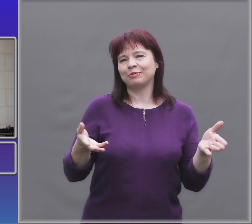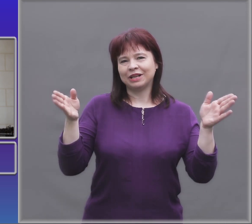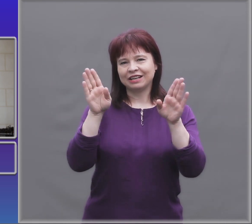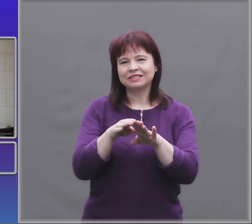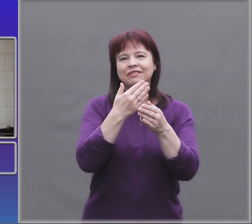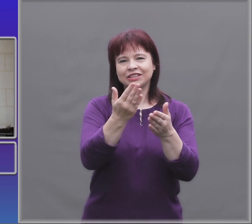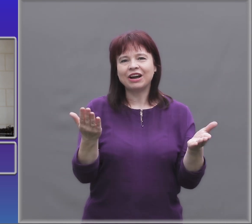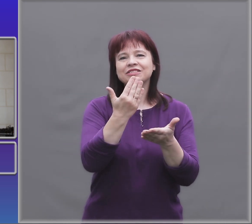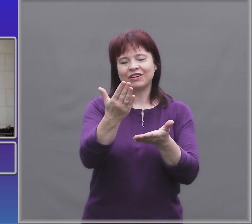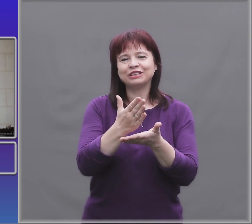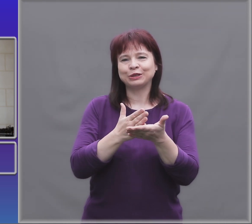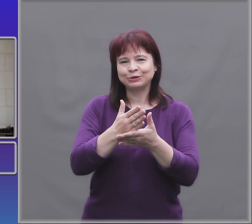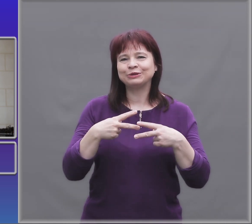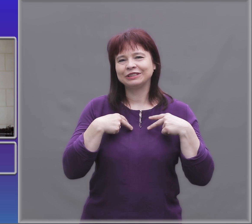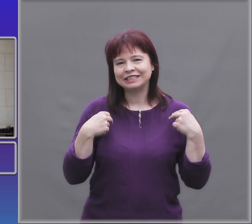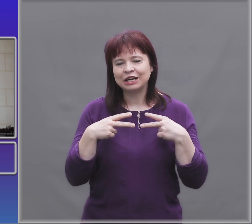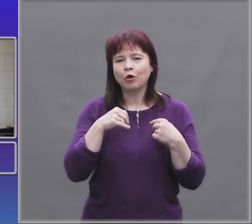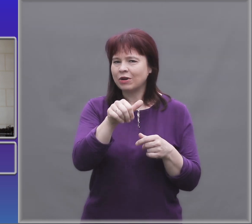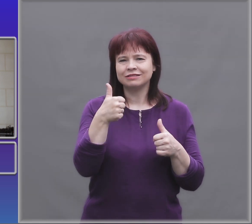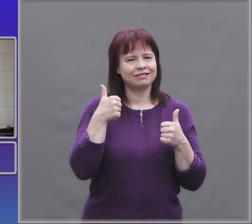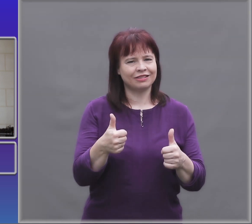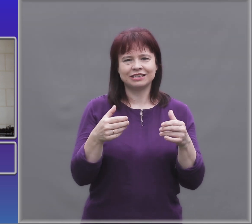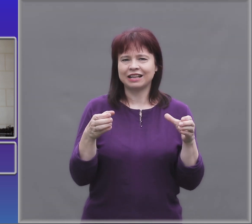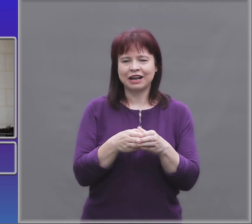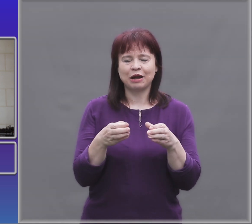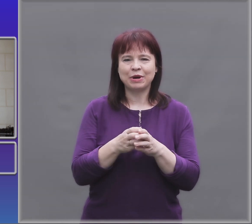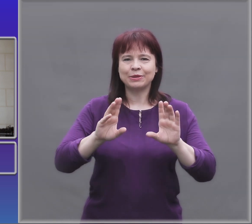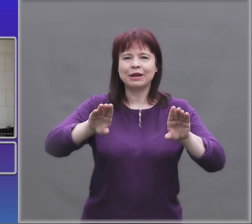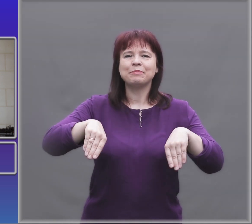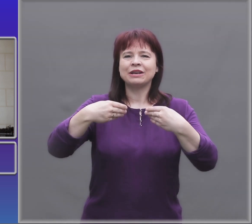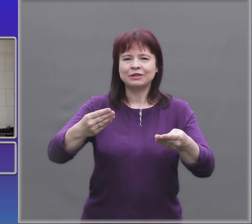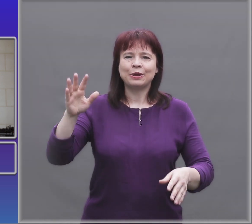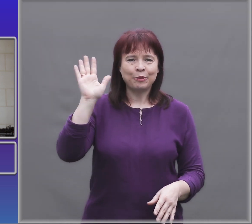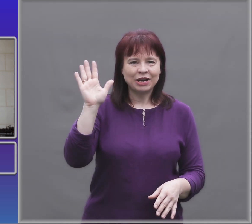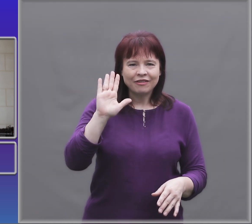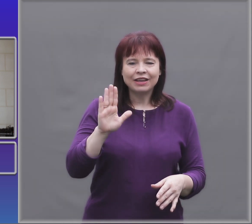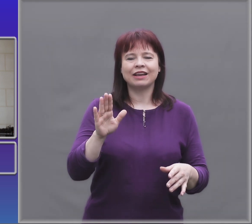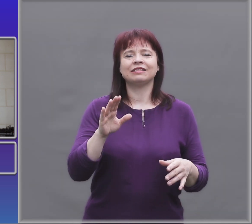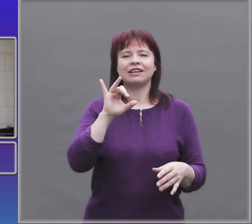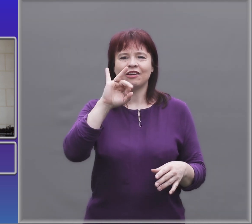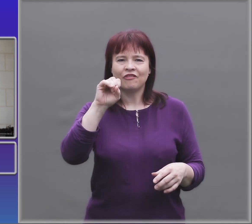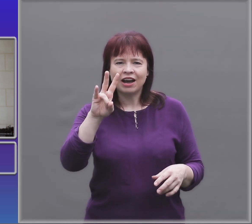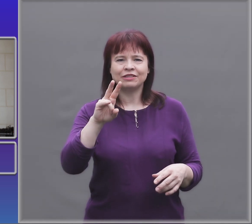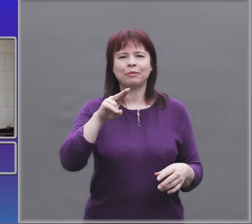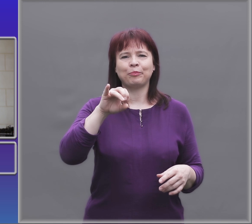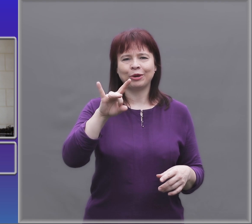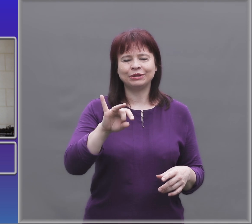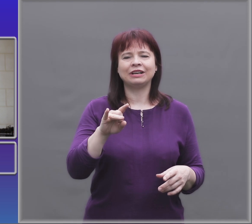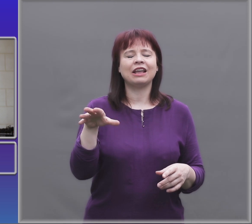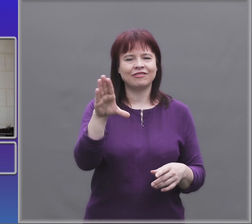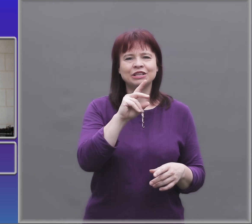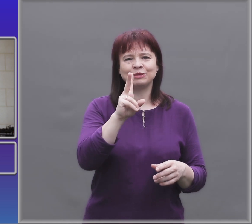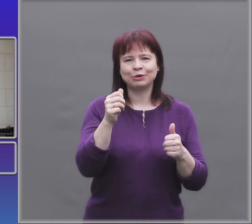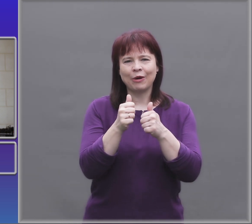вас ваших служитель у вас такая классная команда я передаю привет и пастор его ну и построить петру и